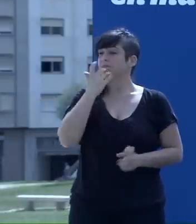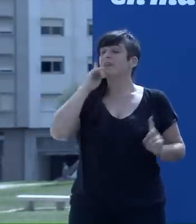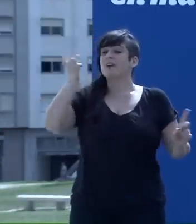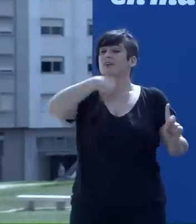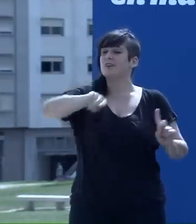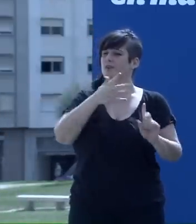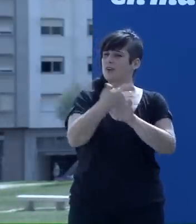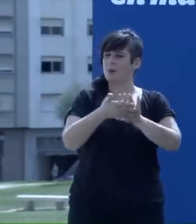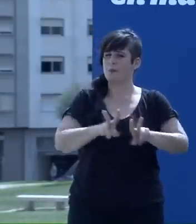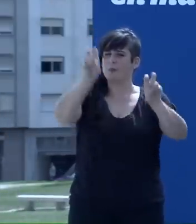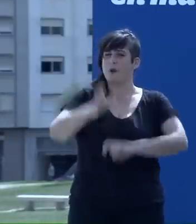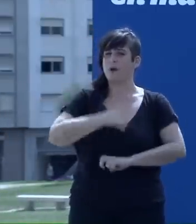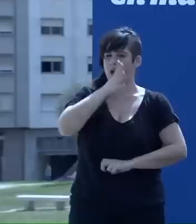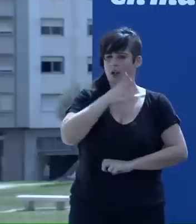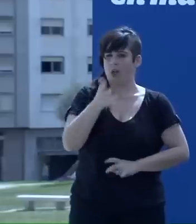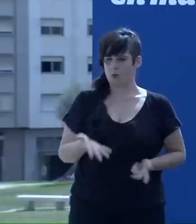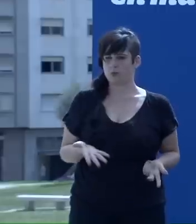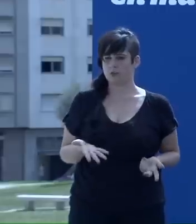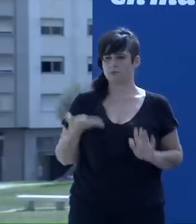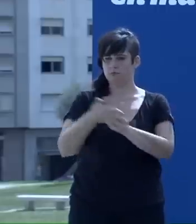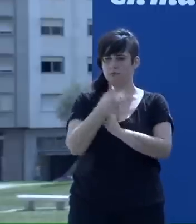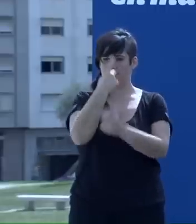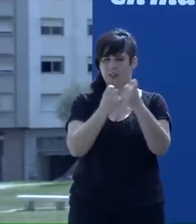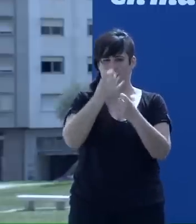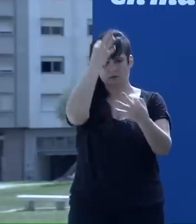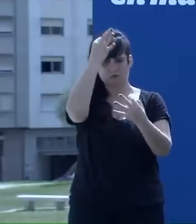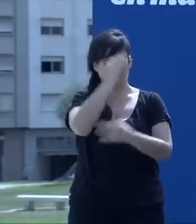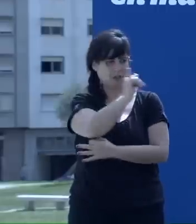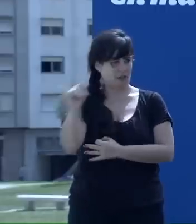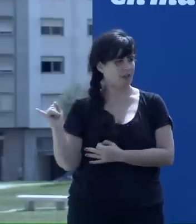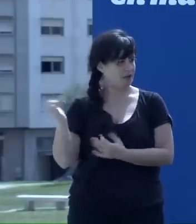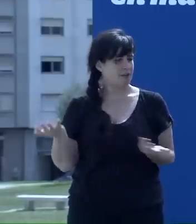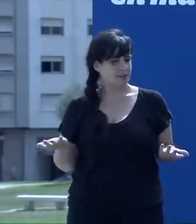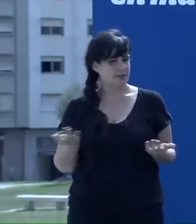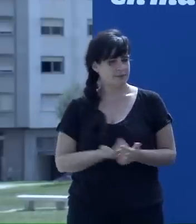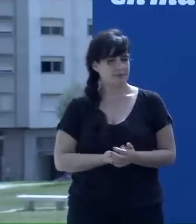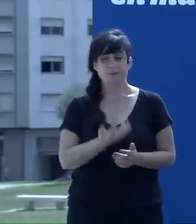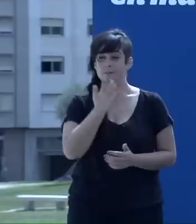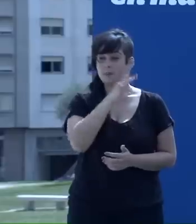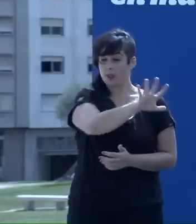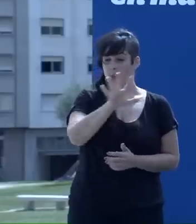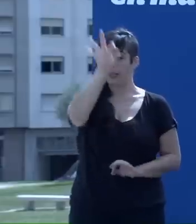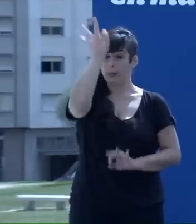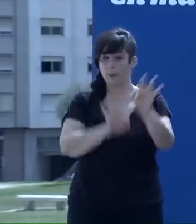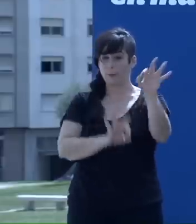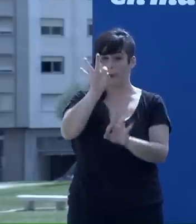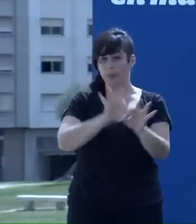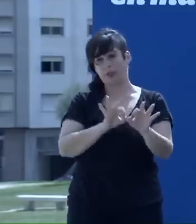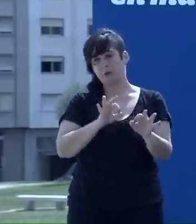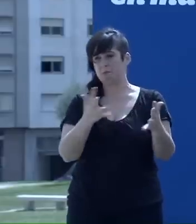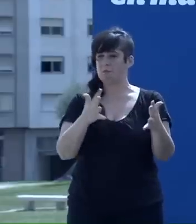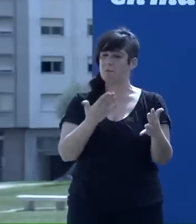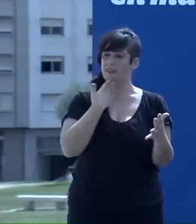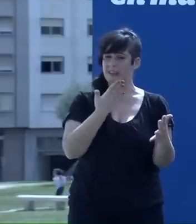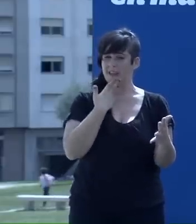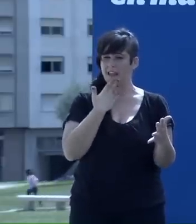causa, hai tamén datos concretos. O 55% da promedio de idade